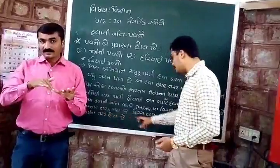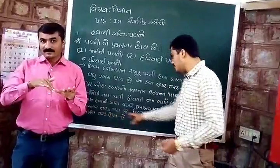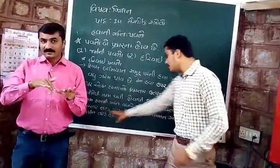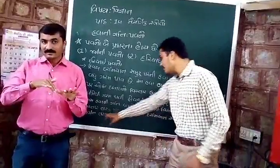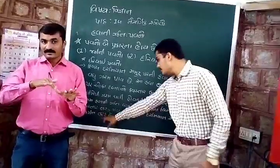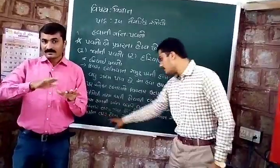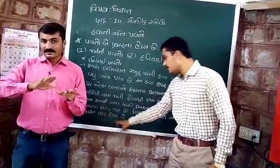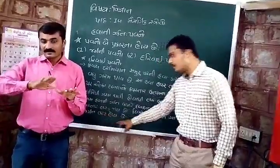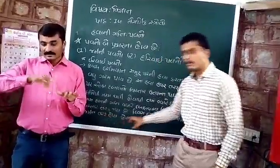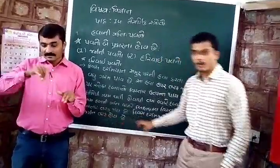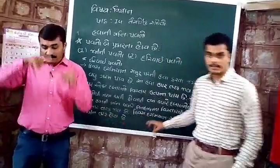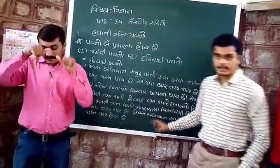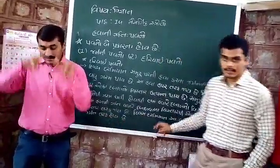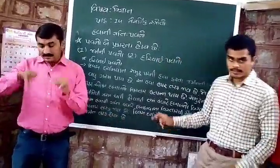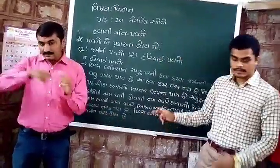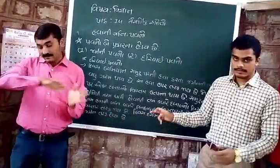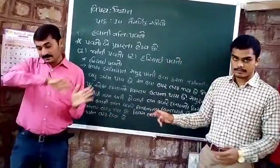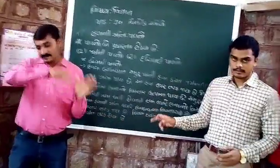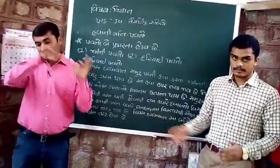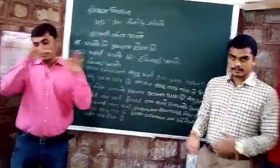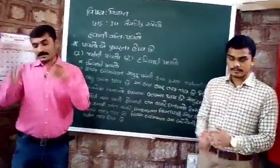સમુદ્રથી જમીન તરફની હોય છે.